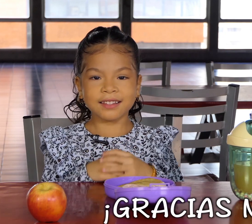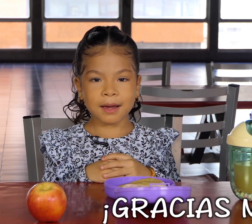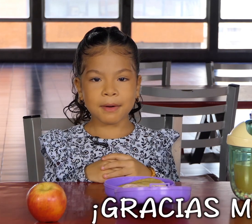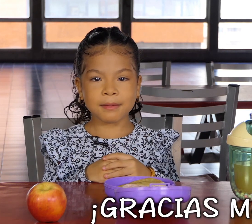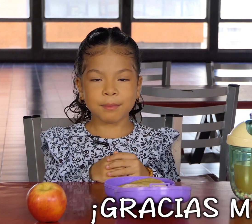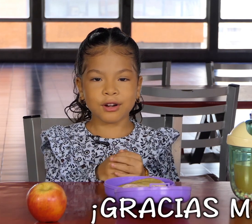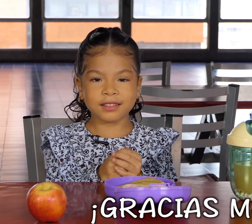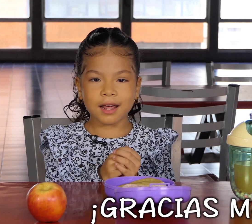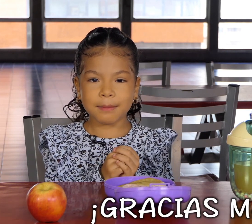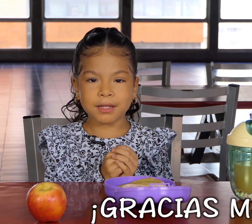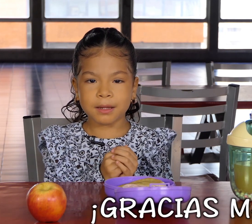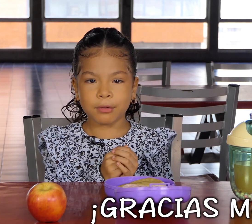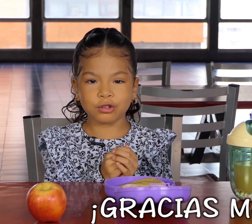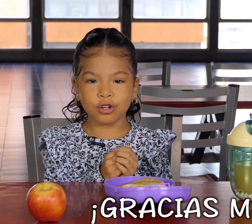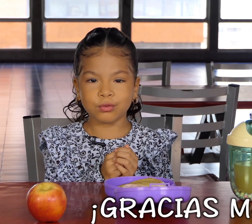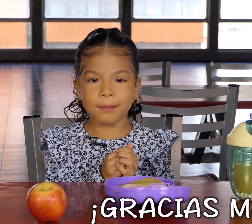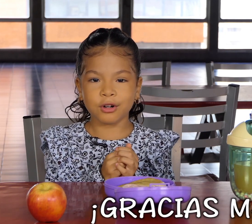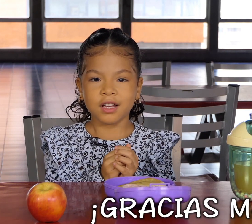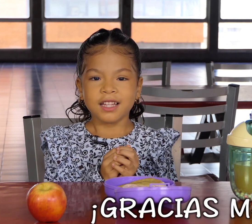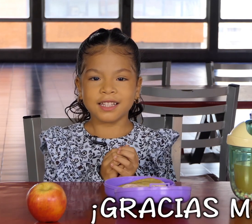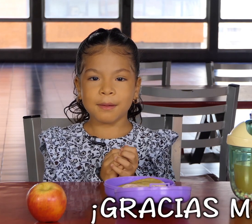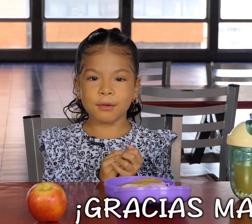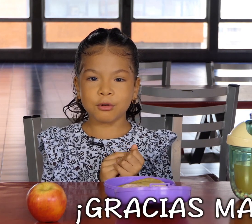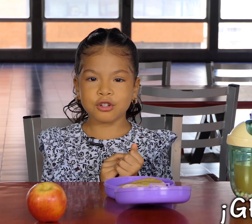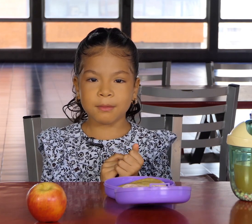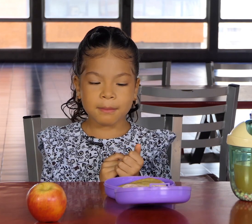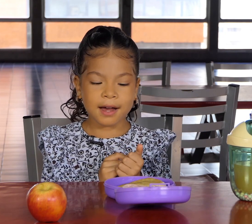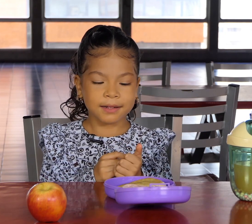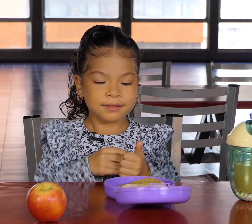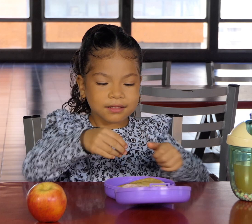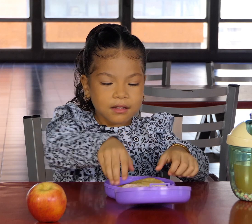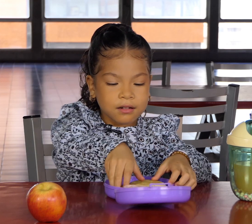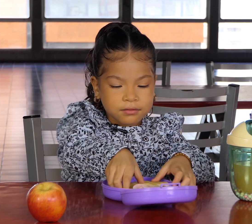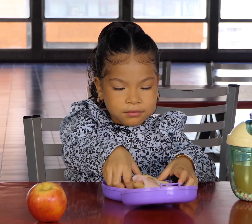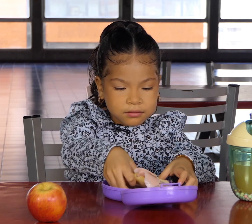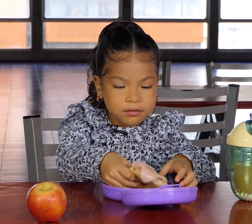Gracias, mami, por estar en Piti y por todo tu amor. Te amo mucho, mamá.